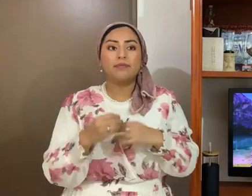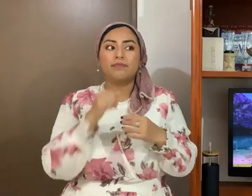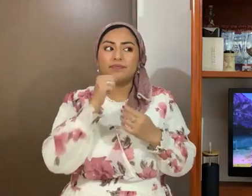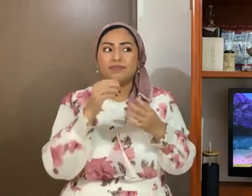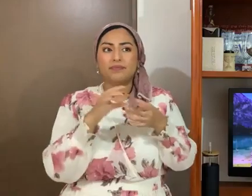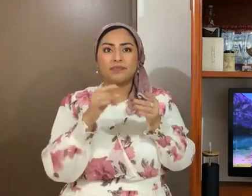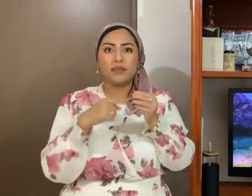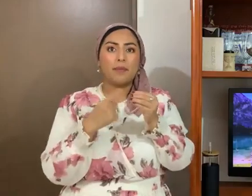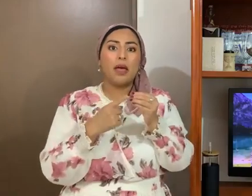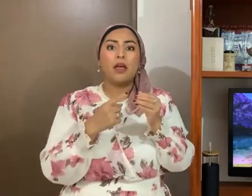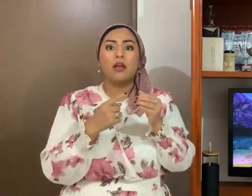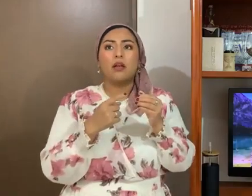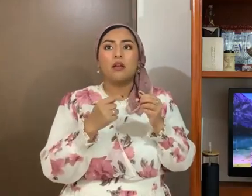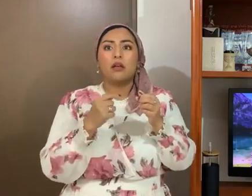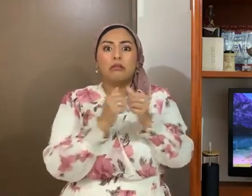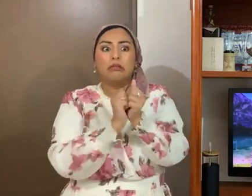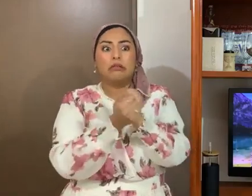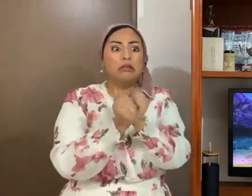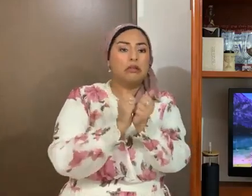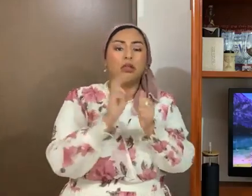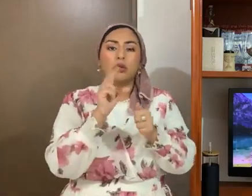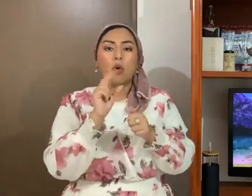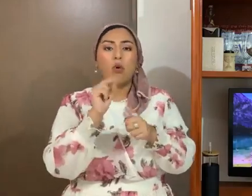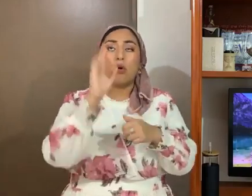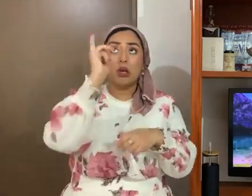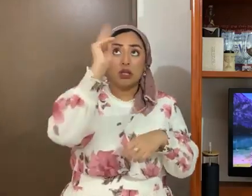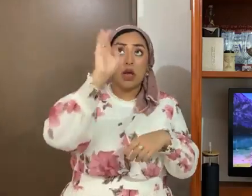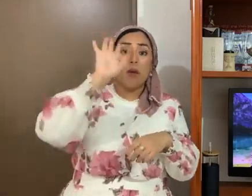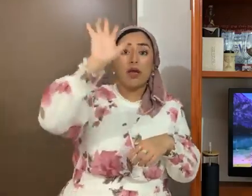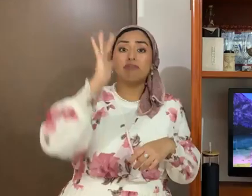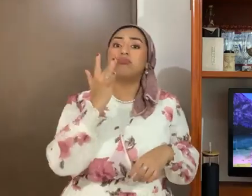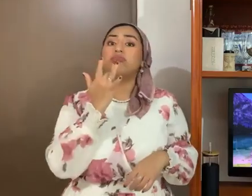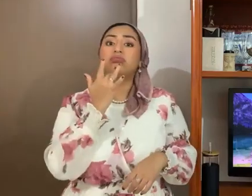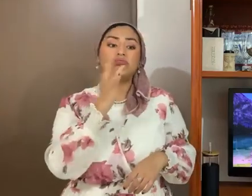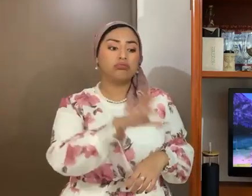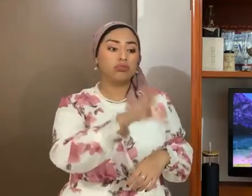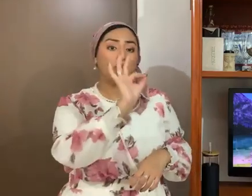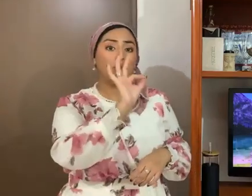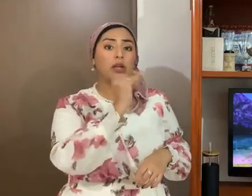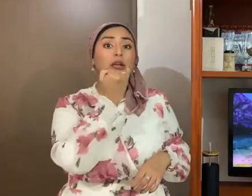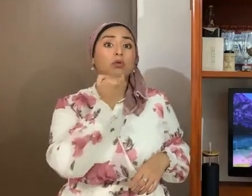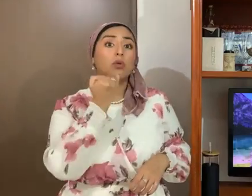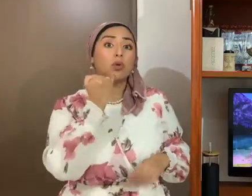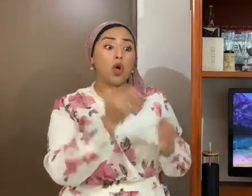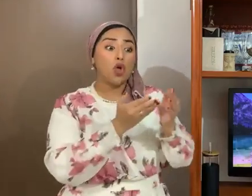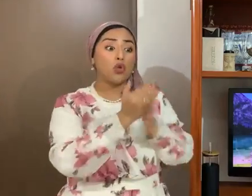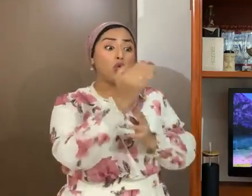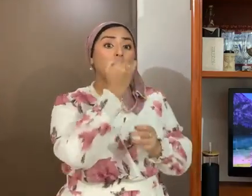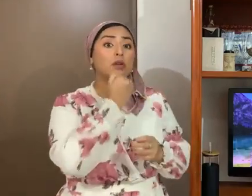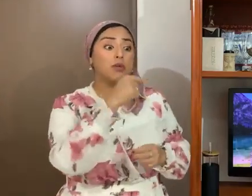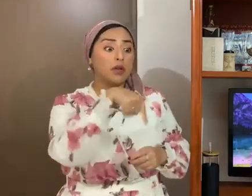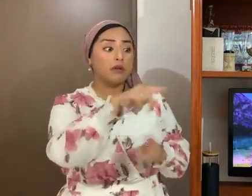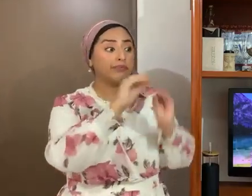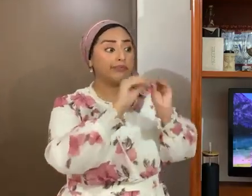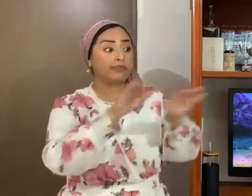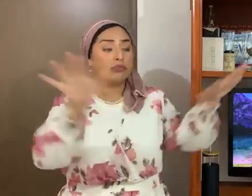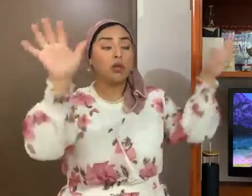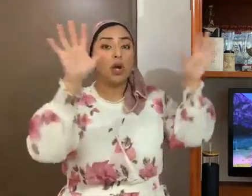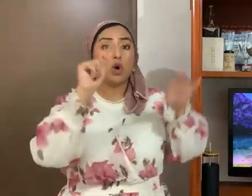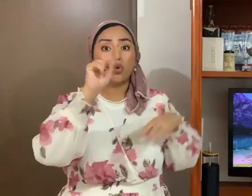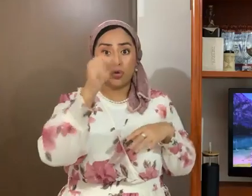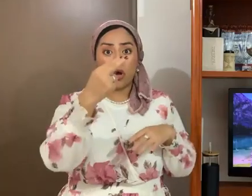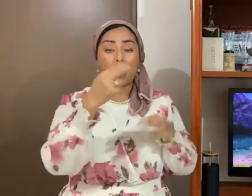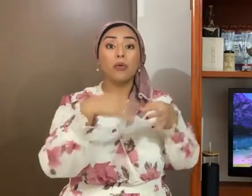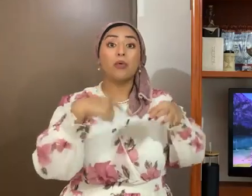de demeritar o de competencias, no. Yahweh escogió a Israel y a través de Israel Él dio a conocer su Torah. Por eso hay